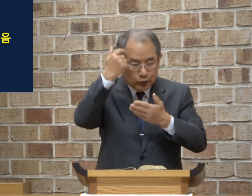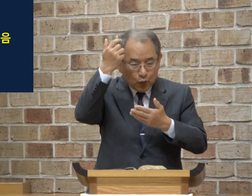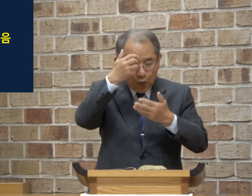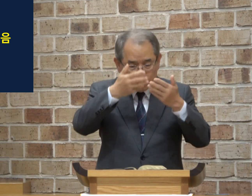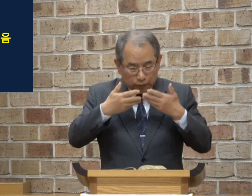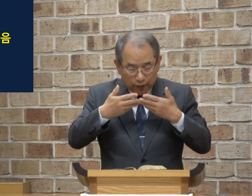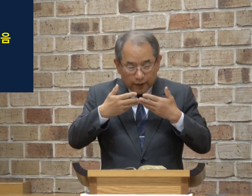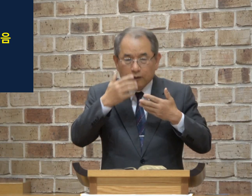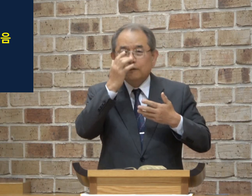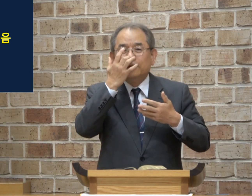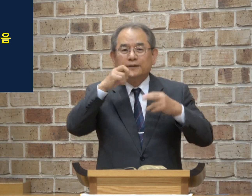성령은 하나님의 영이